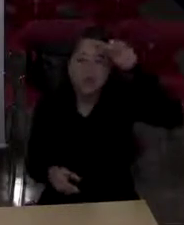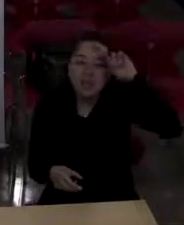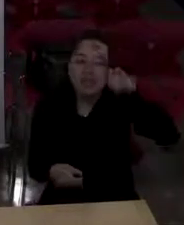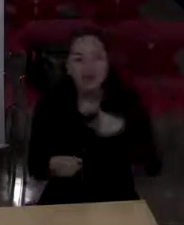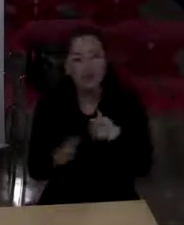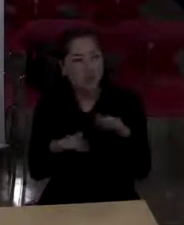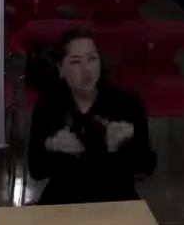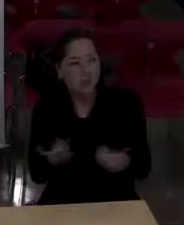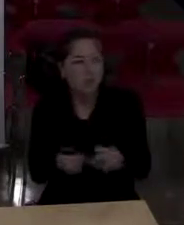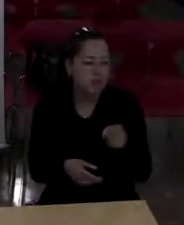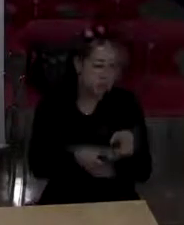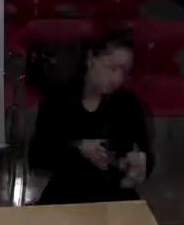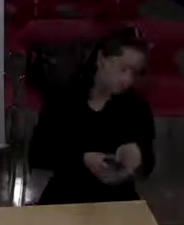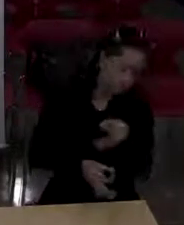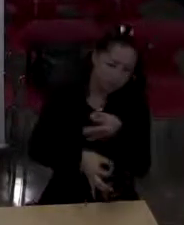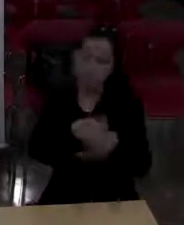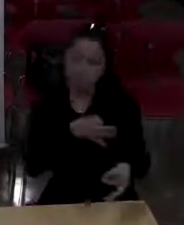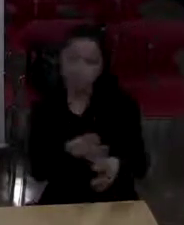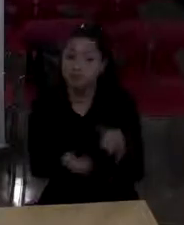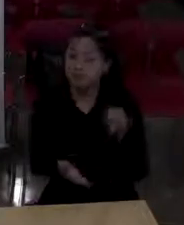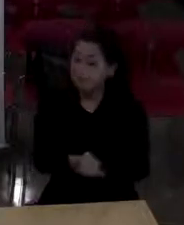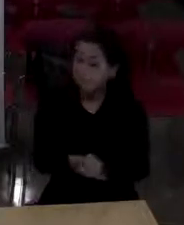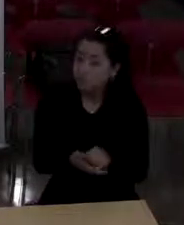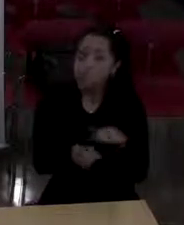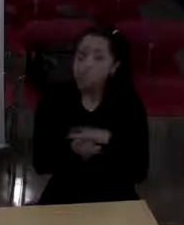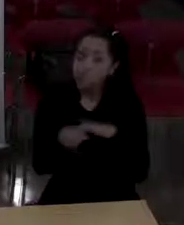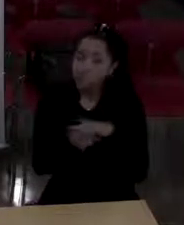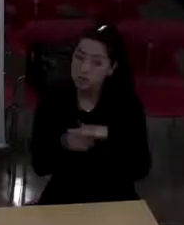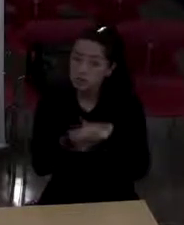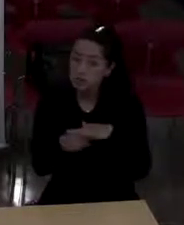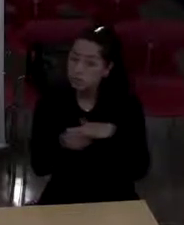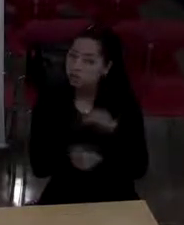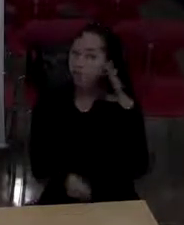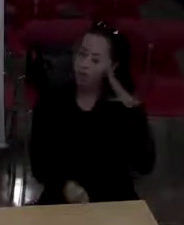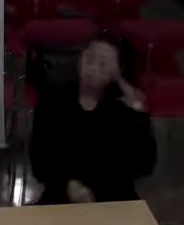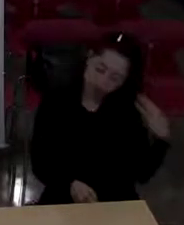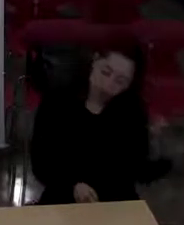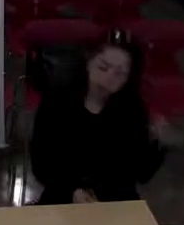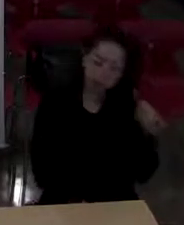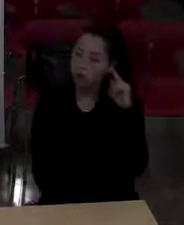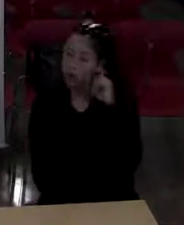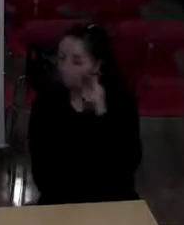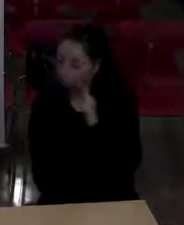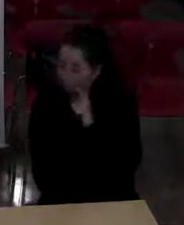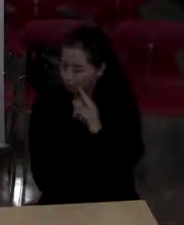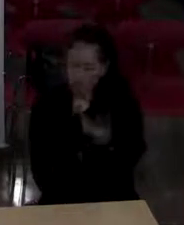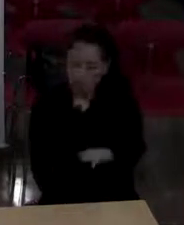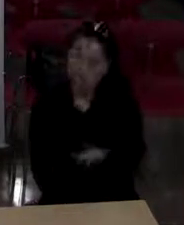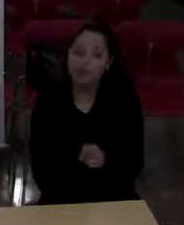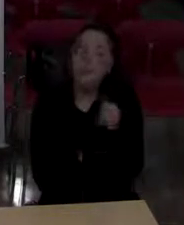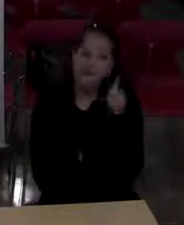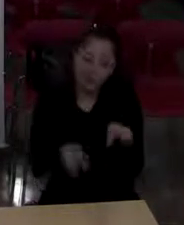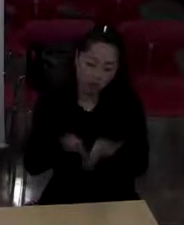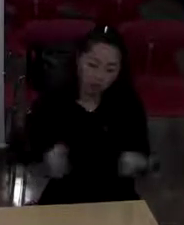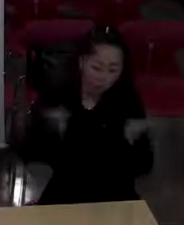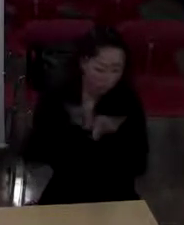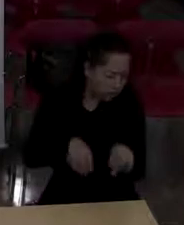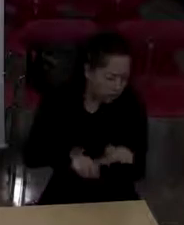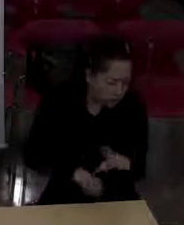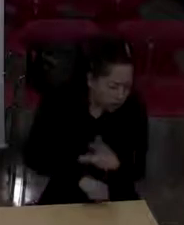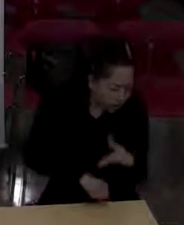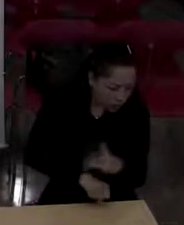puede comprender que tanto los bebés sordos y oyentes deben ser estimulados afectiva y comunicativamente por sus